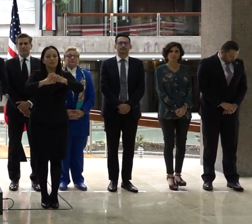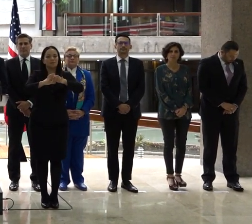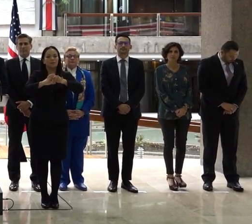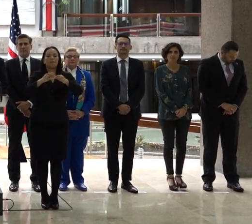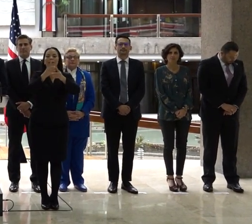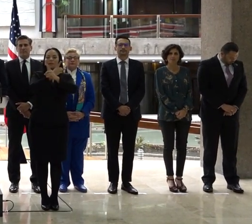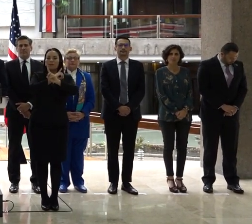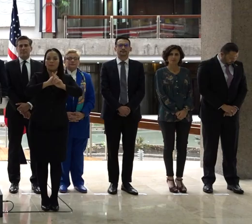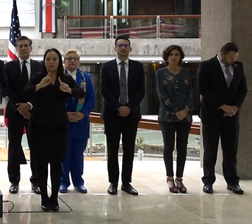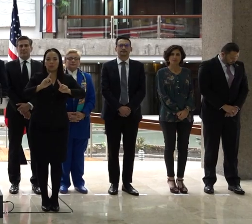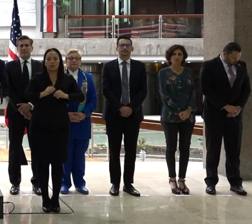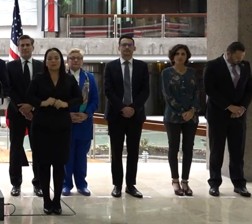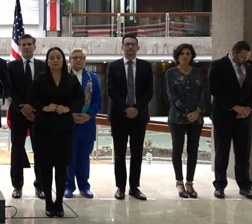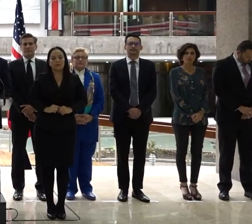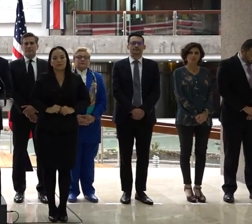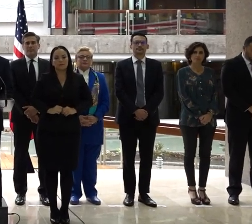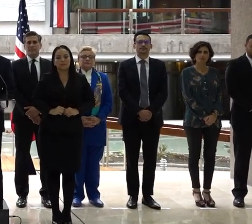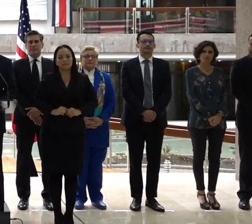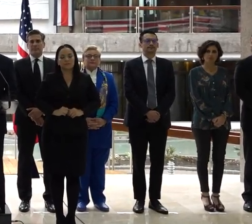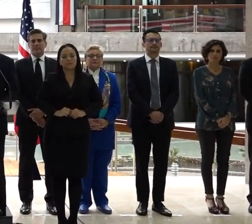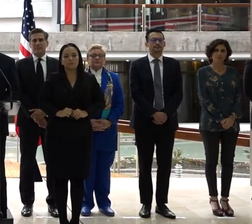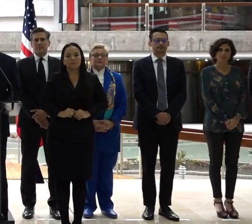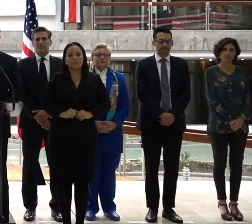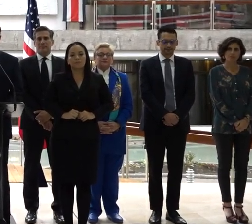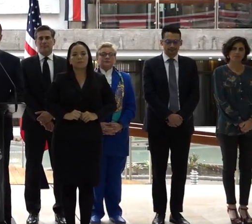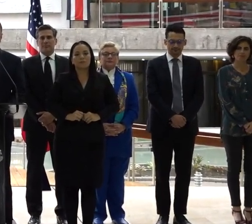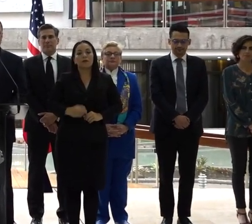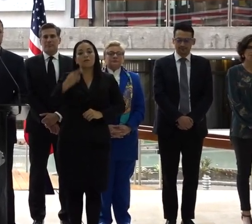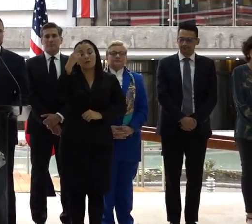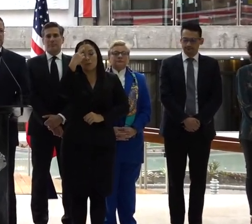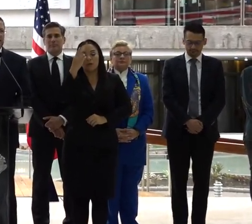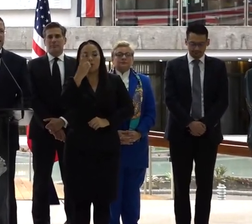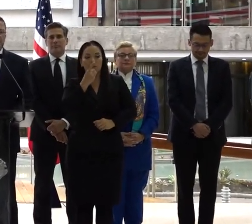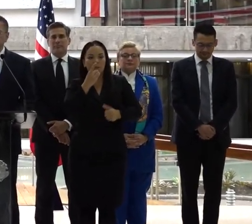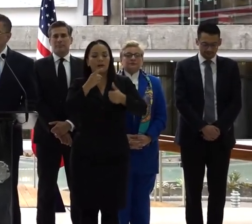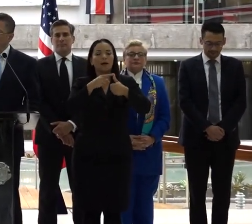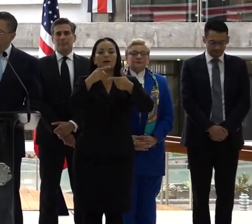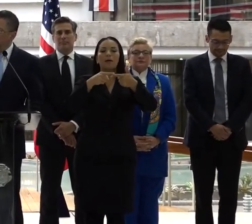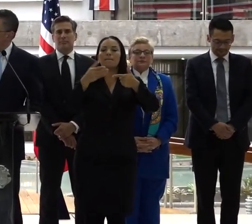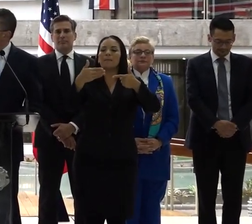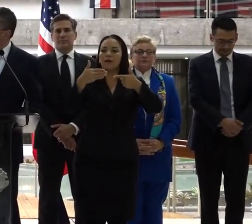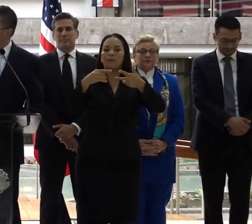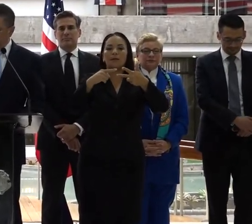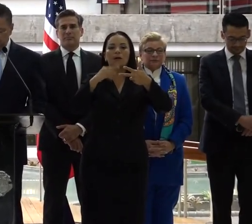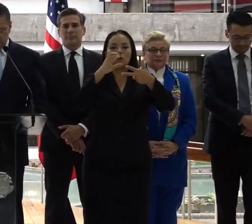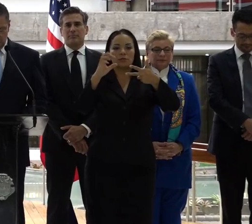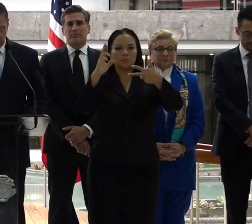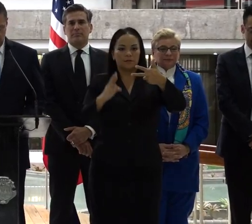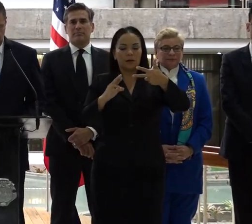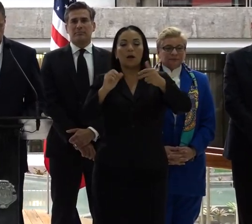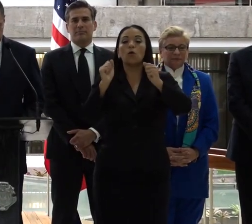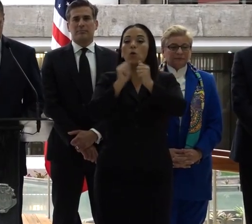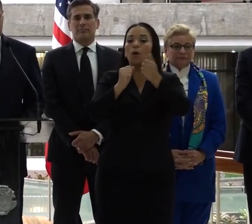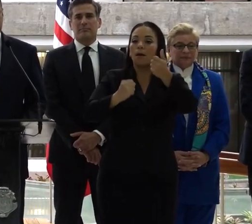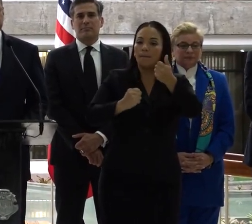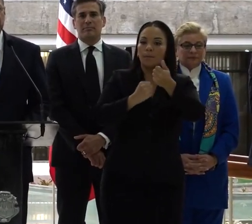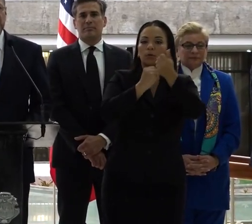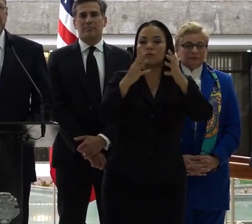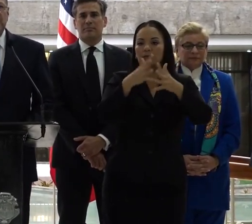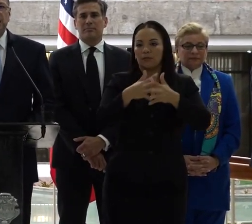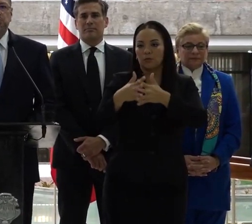Democracia, que constituyen la República Dominicana, Panamá y Costa Rica con el apoyo de los Estados Unidos de